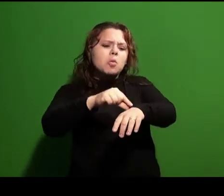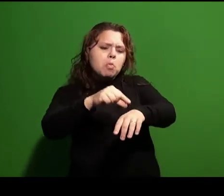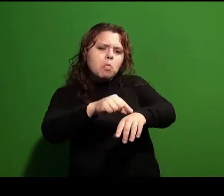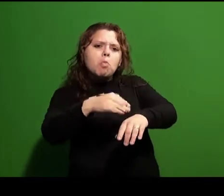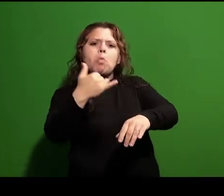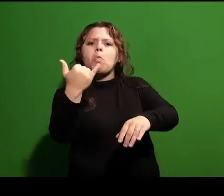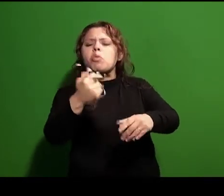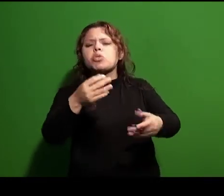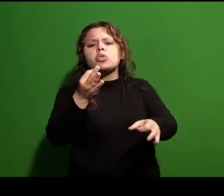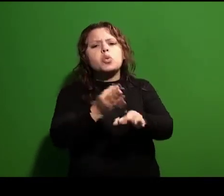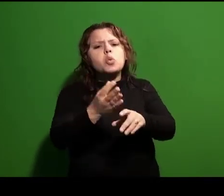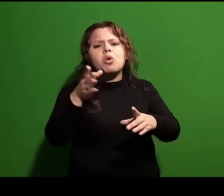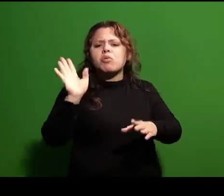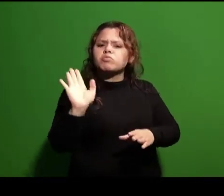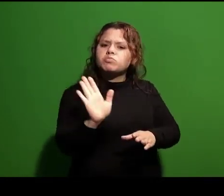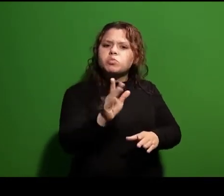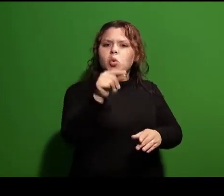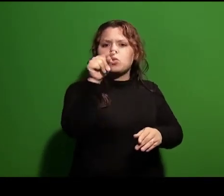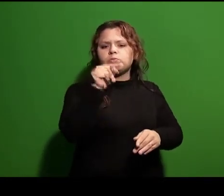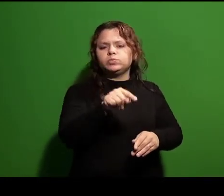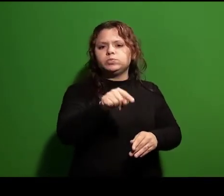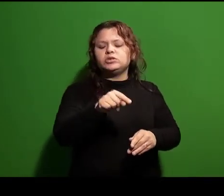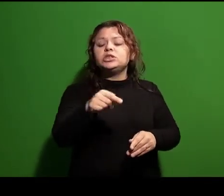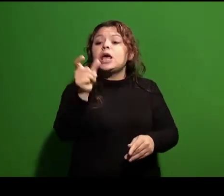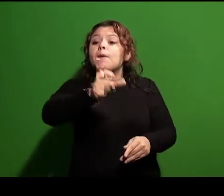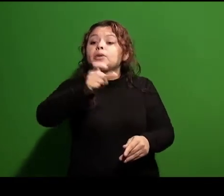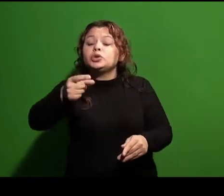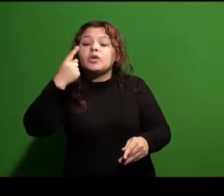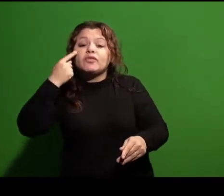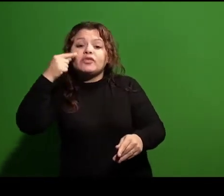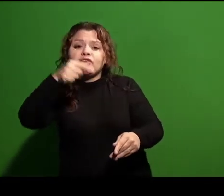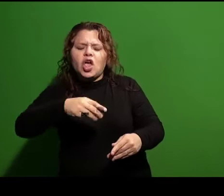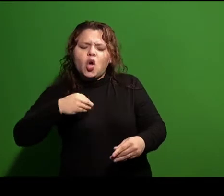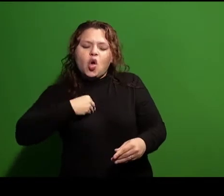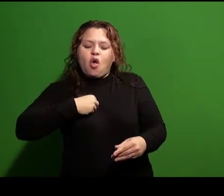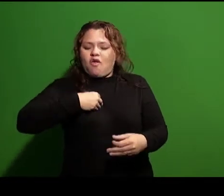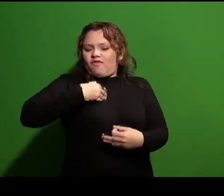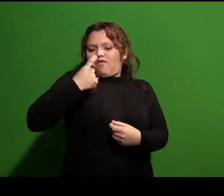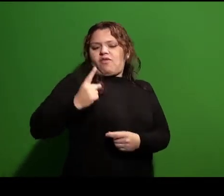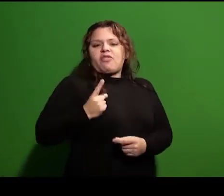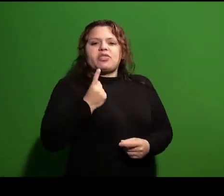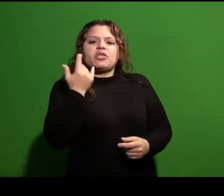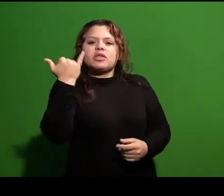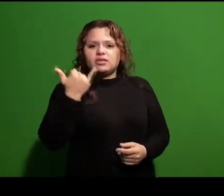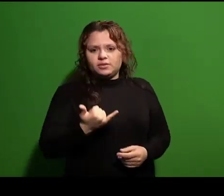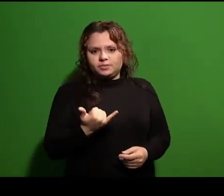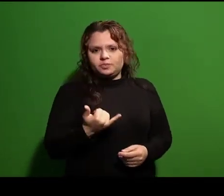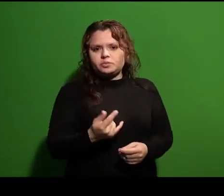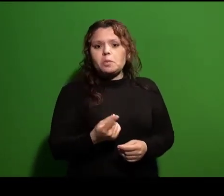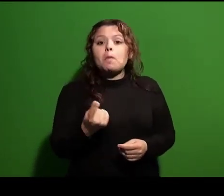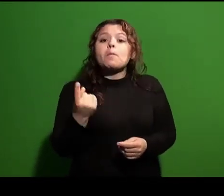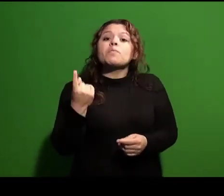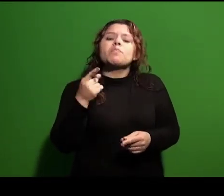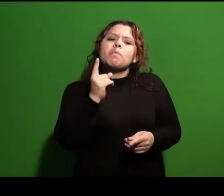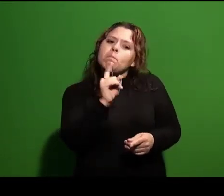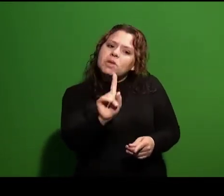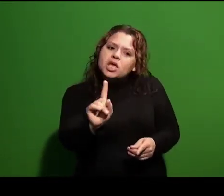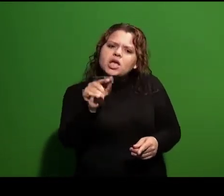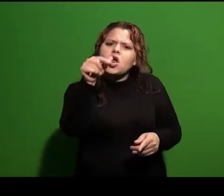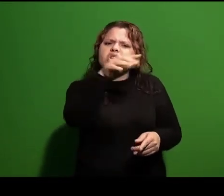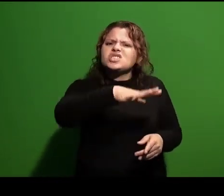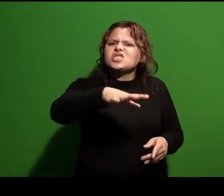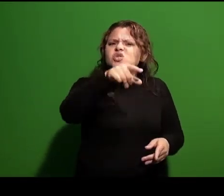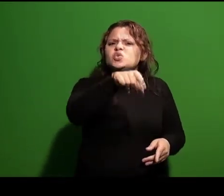y médico. Sus habitantes eran independientes, con confianza propia y ricos. Sin embargo,